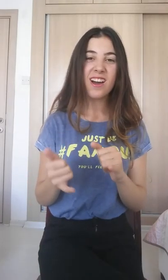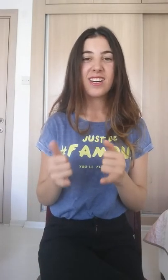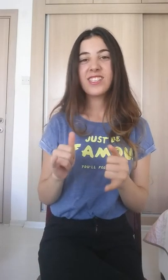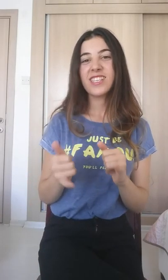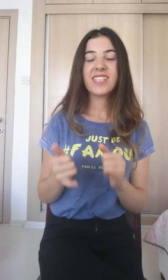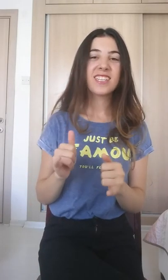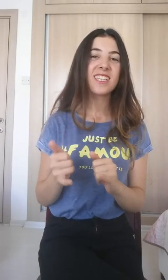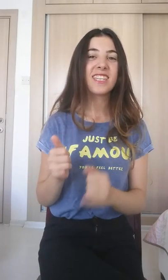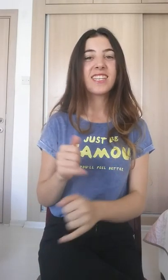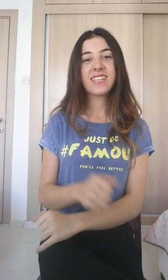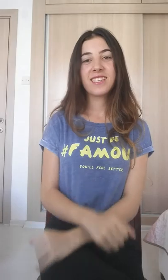maceracı.